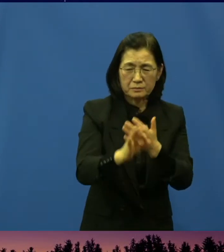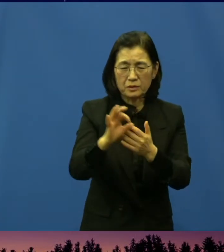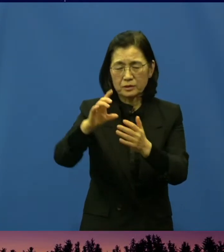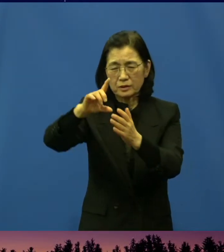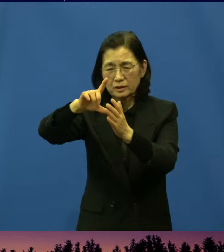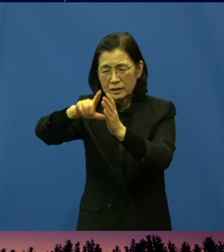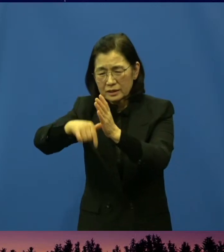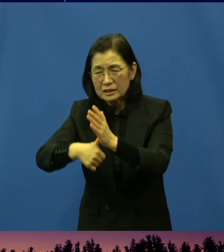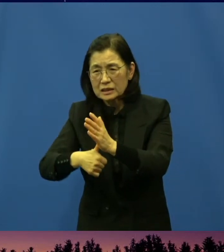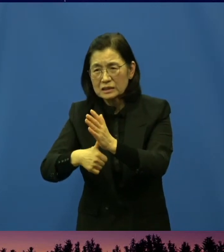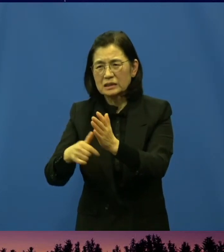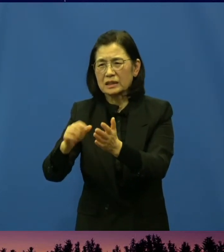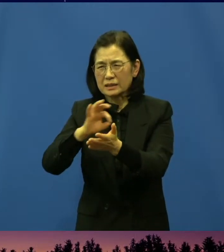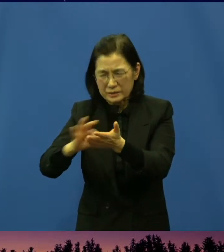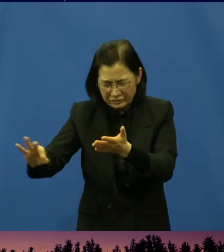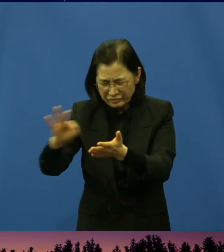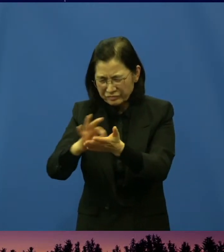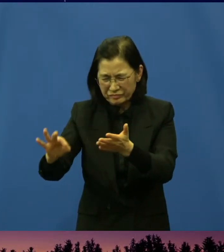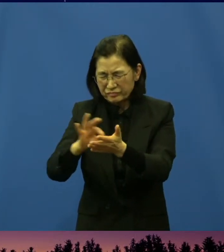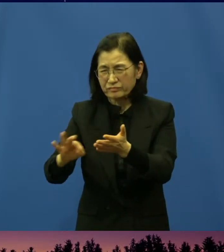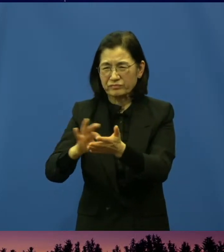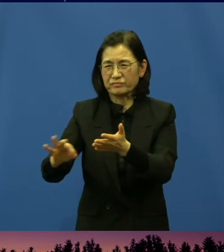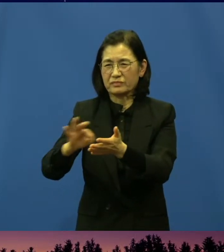사람은 그날 기분에 따라 움직입니다.